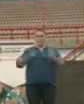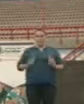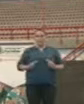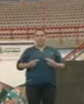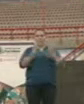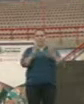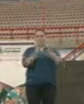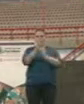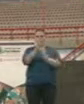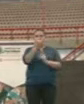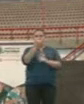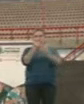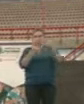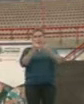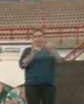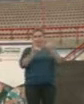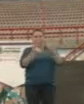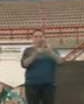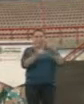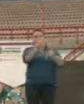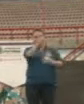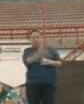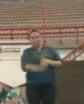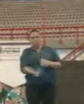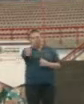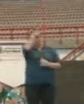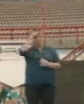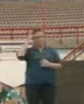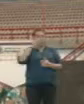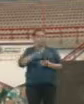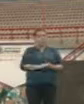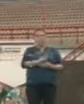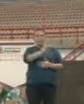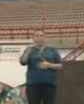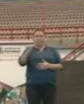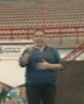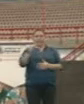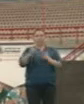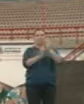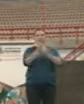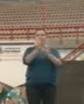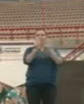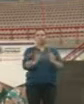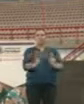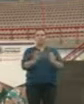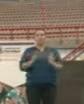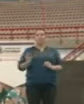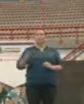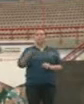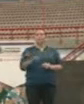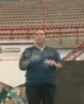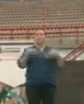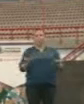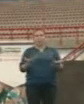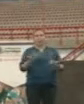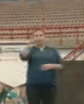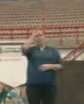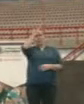com o homem? Sim, ele veio como homem. Se Jesus pode tudo porque é Deus e veio como homem, então o homem é